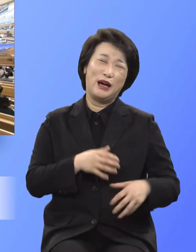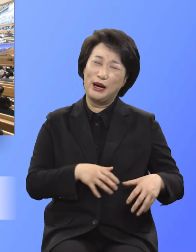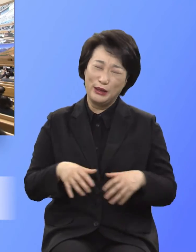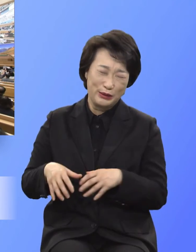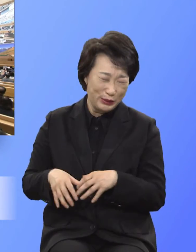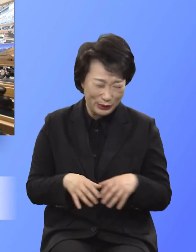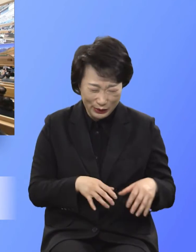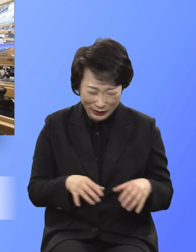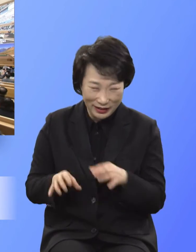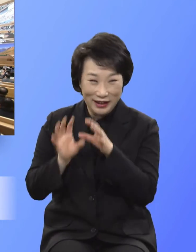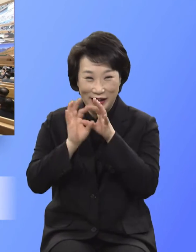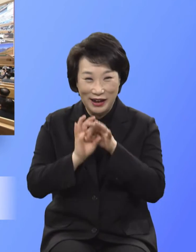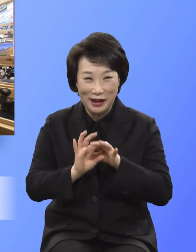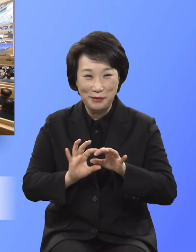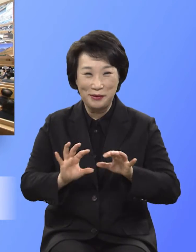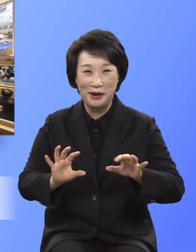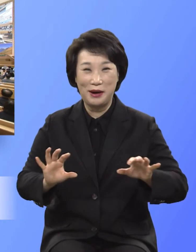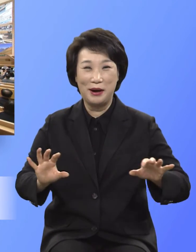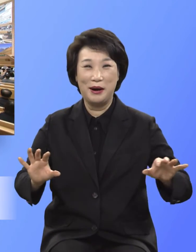은혜, 나